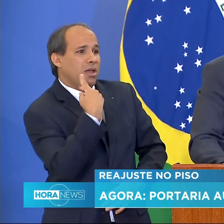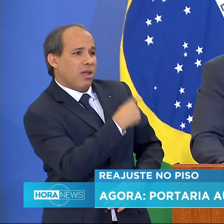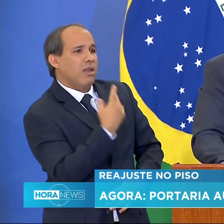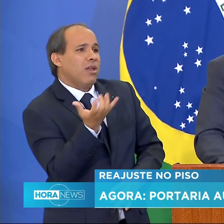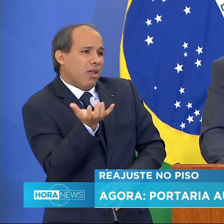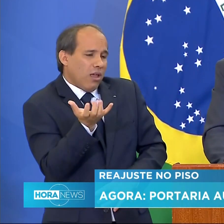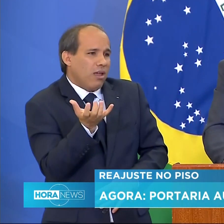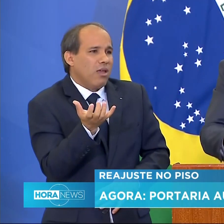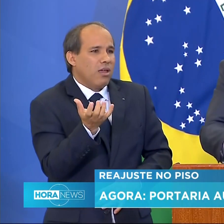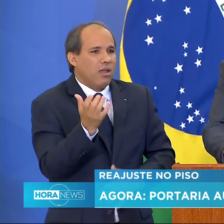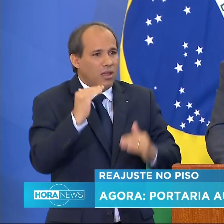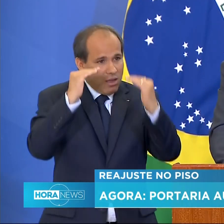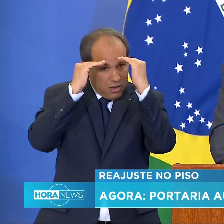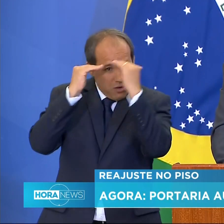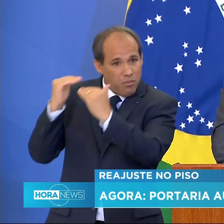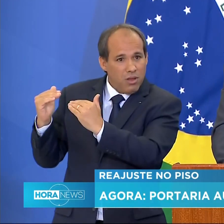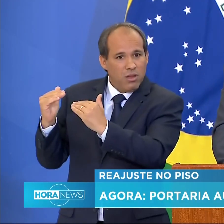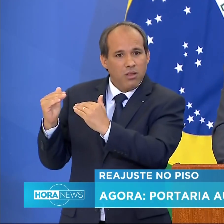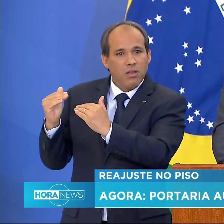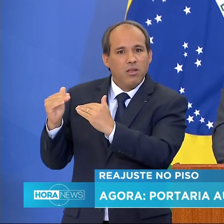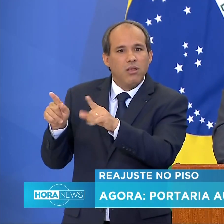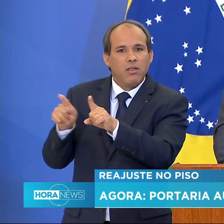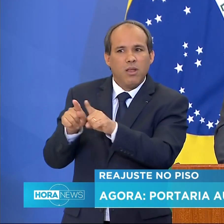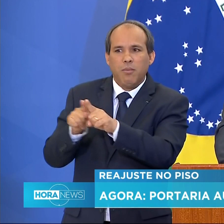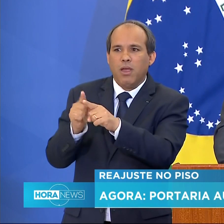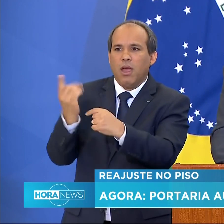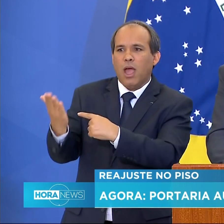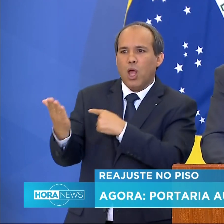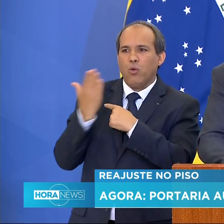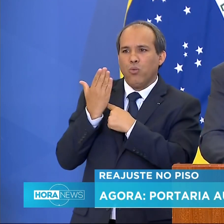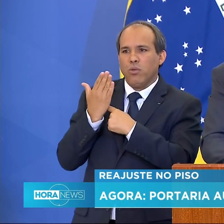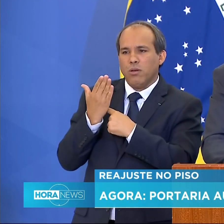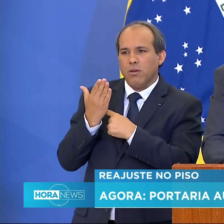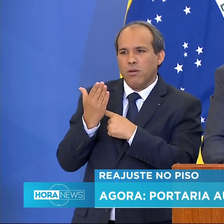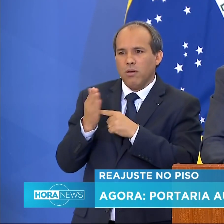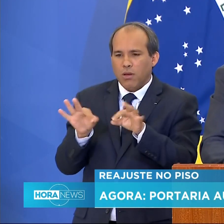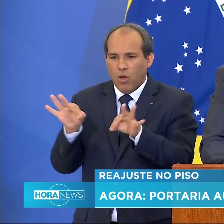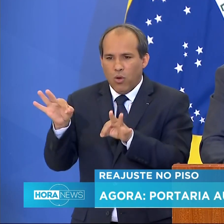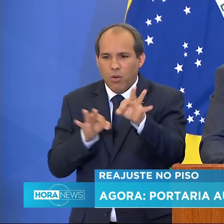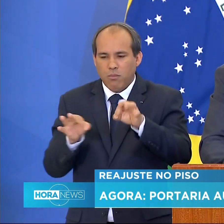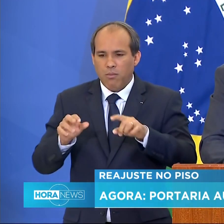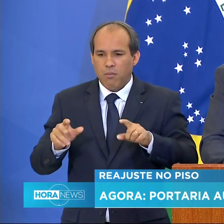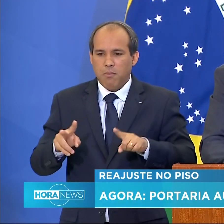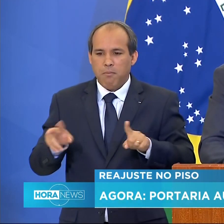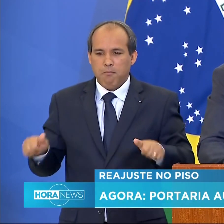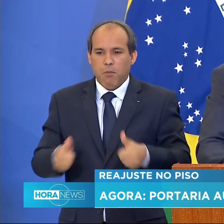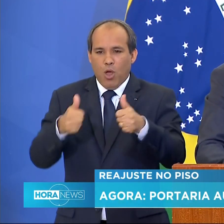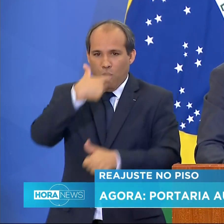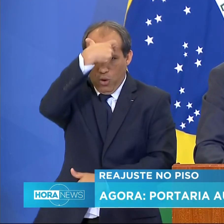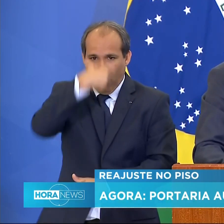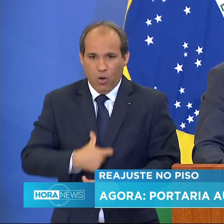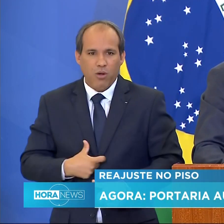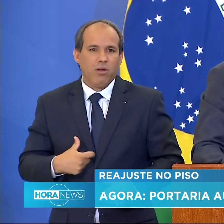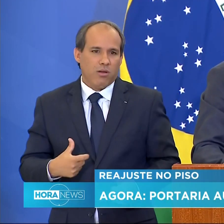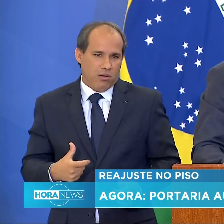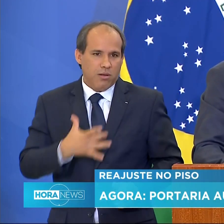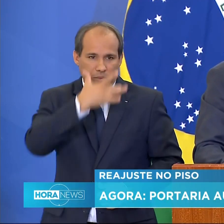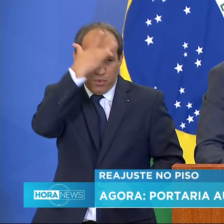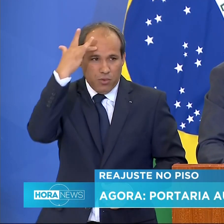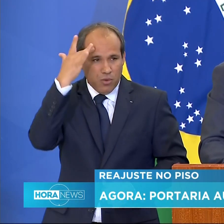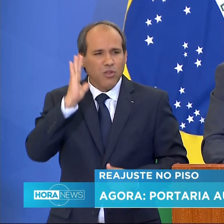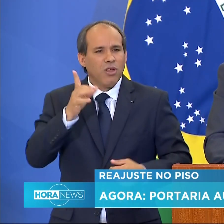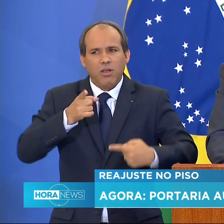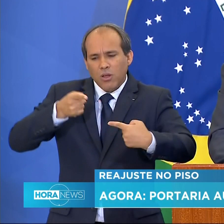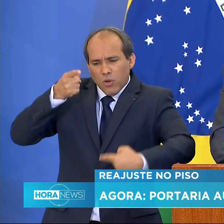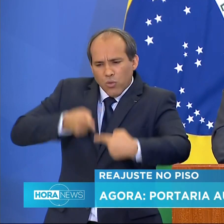o respeito, isso ajuda a forjar as pessoas. E nós discutimos, Milton,